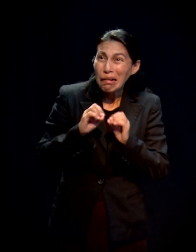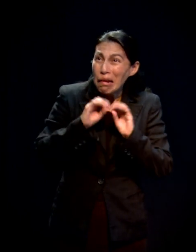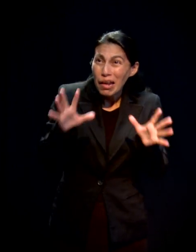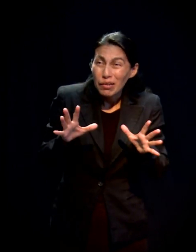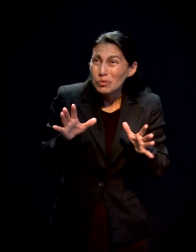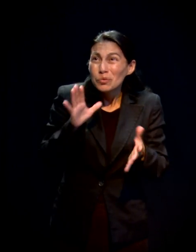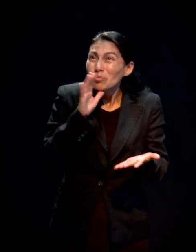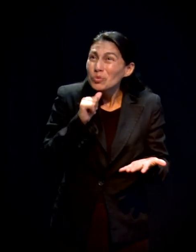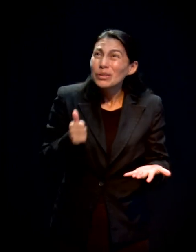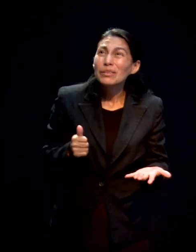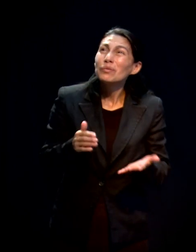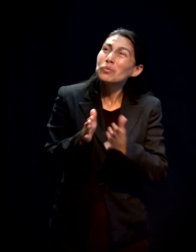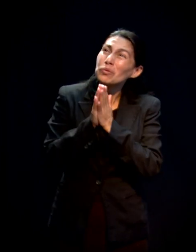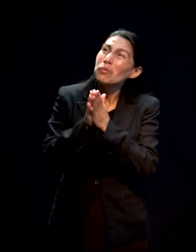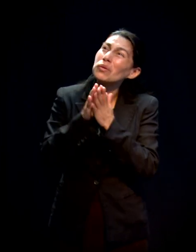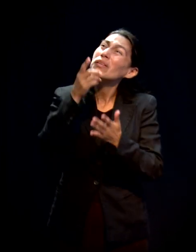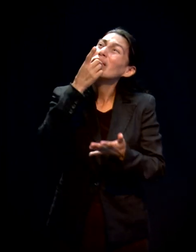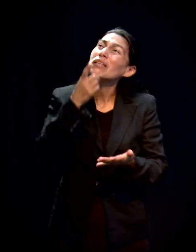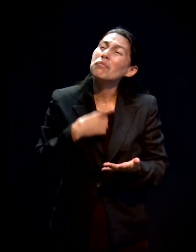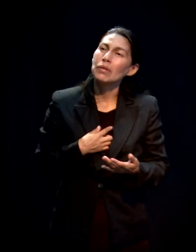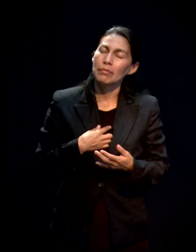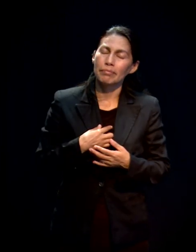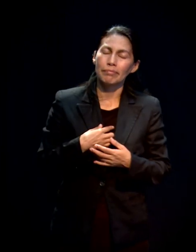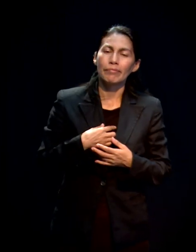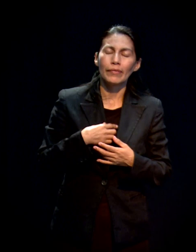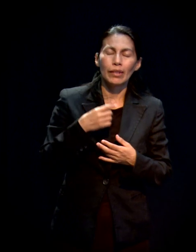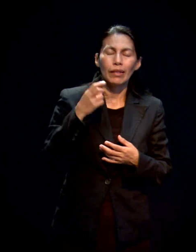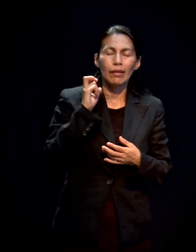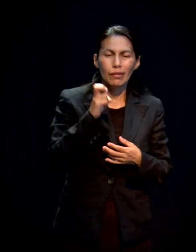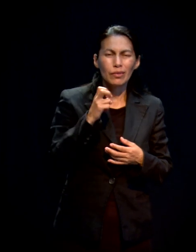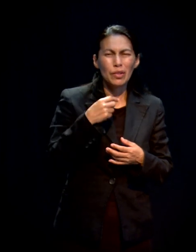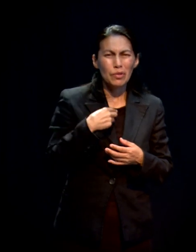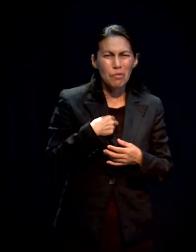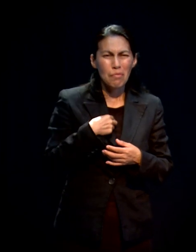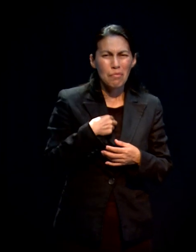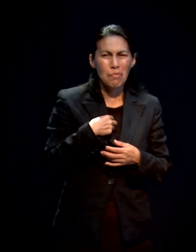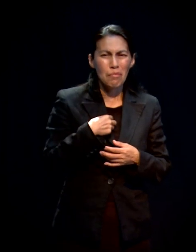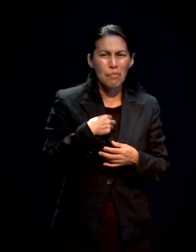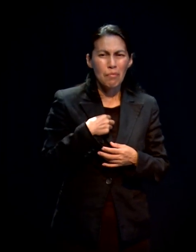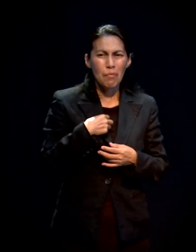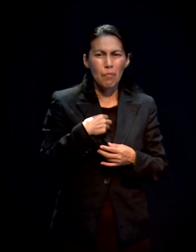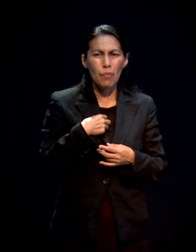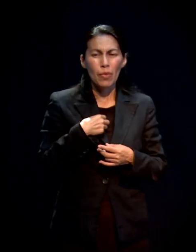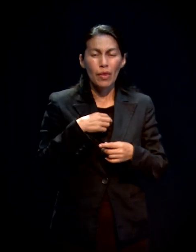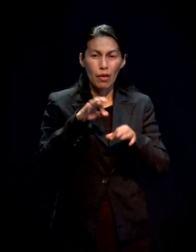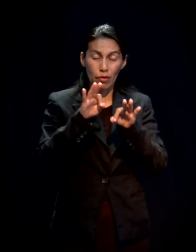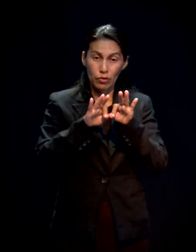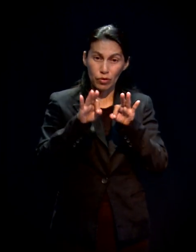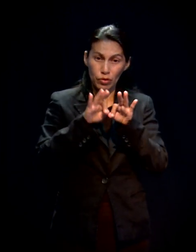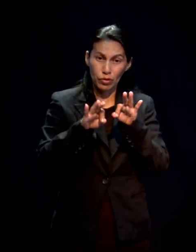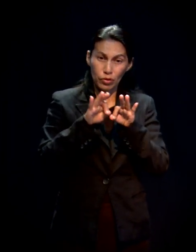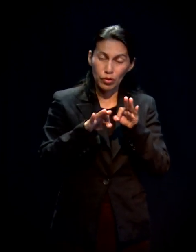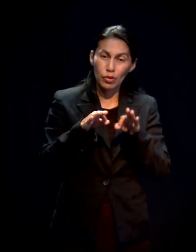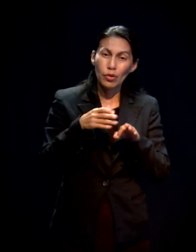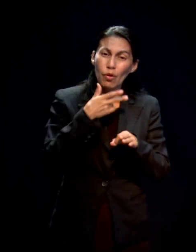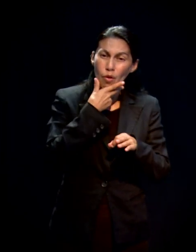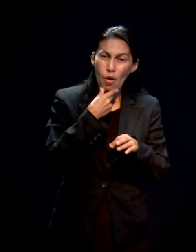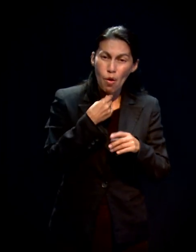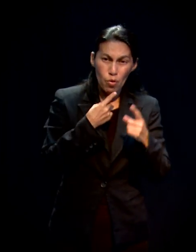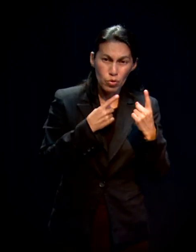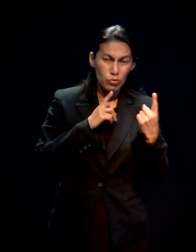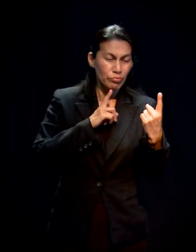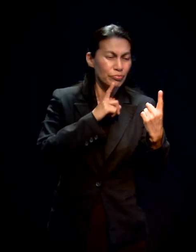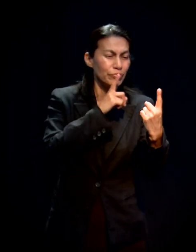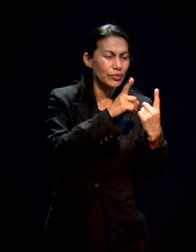quieren entonces yo hablé con uno de mis tíos que es pastor en la iglesia de en